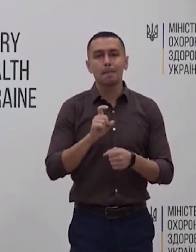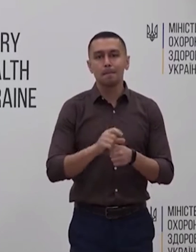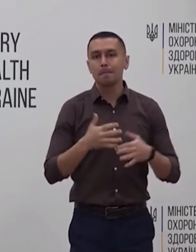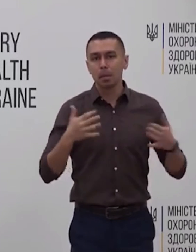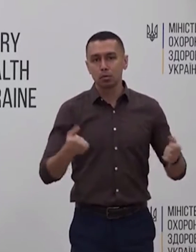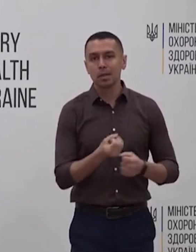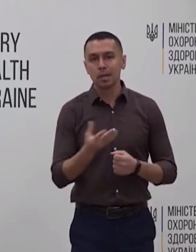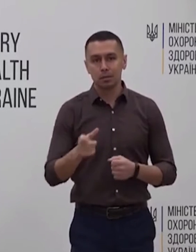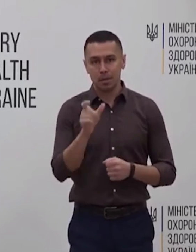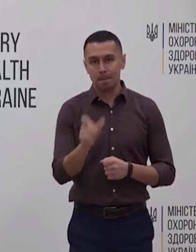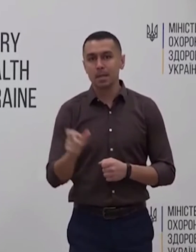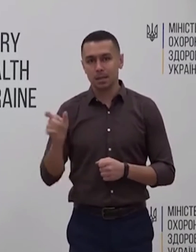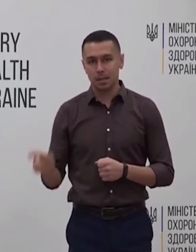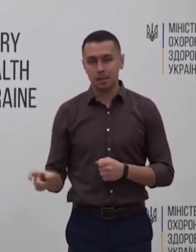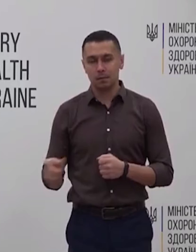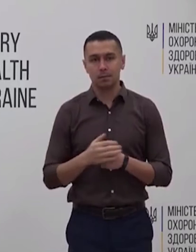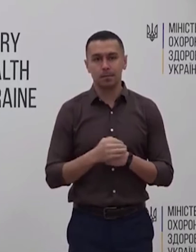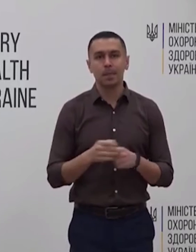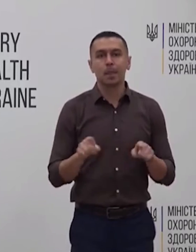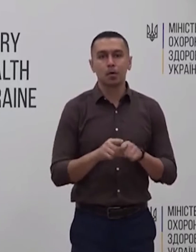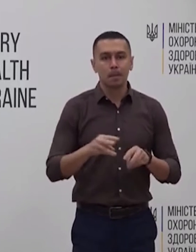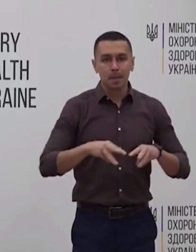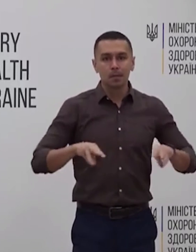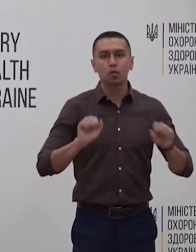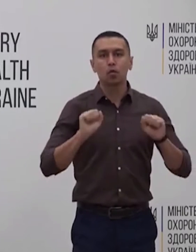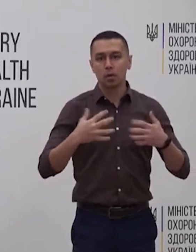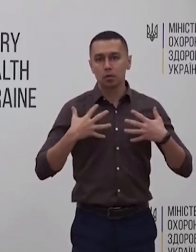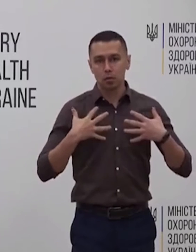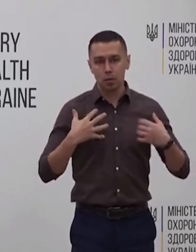найбільшої кількості пацієнтів. Також Міністерство охорони